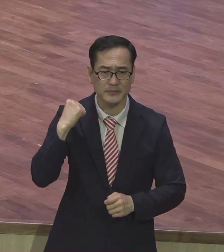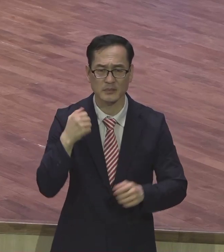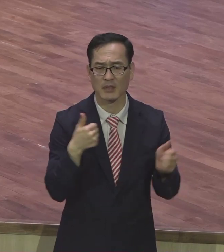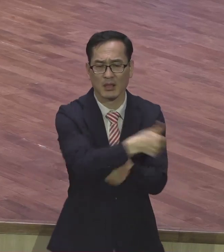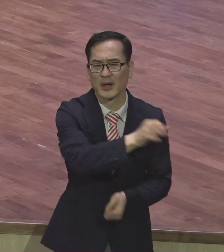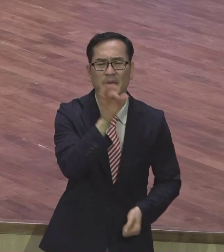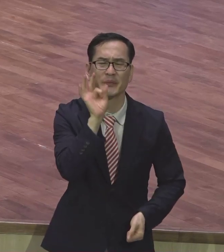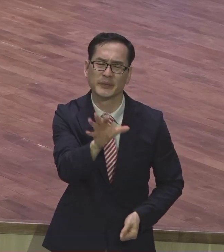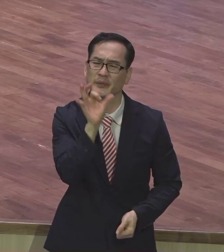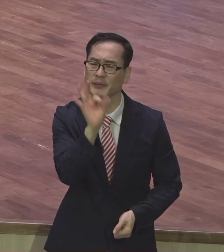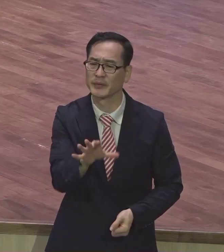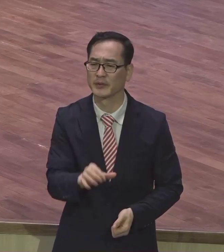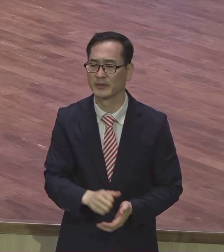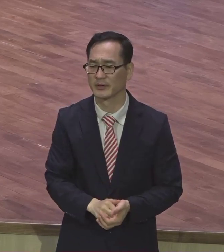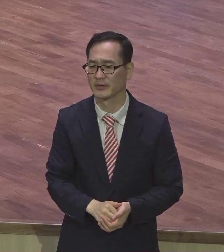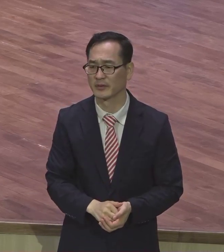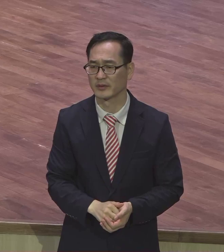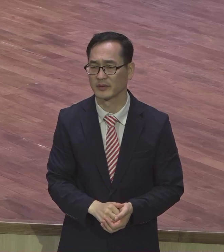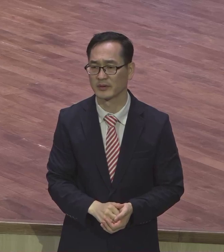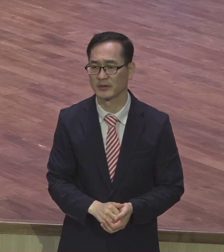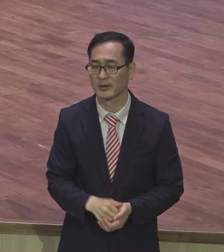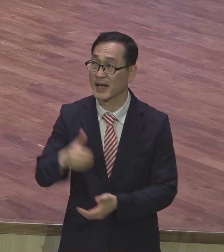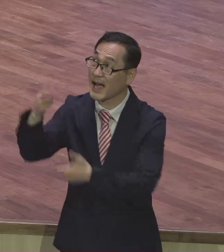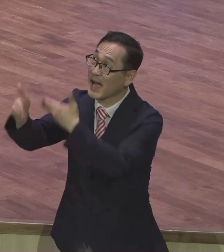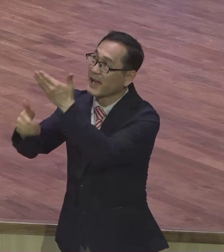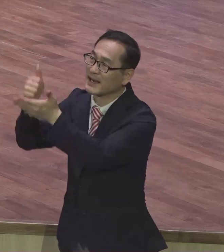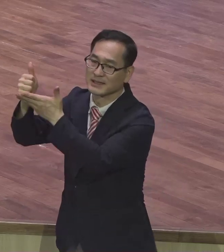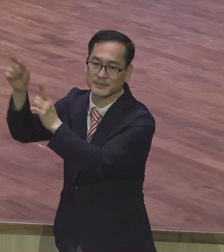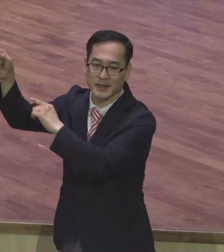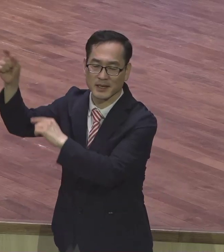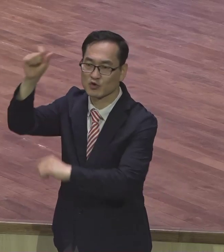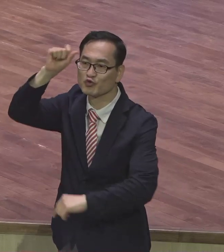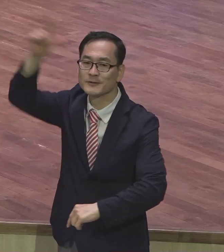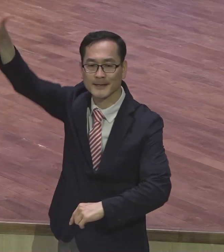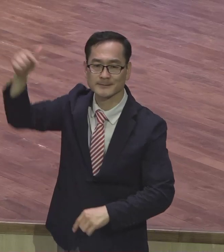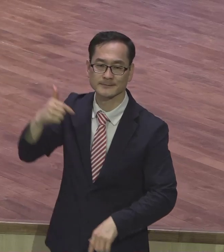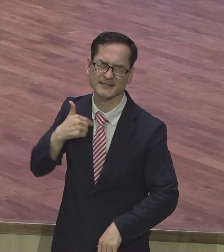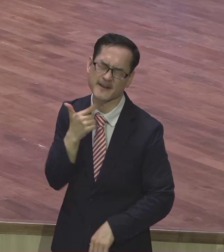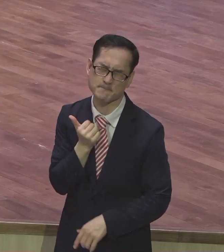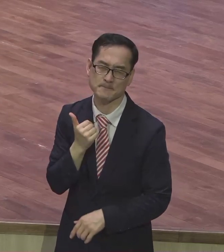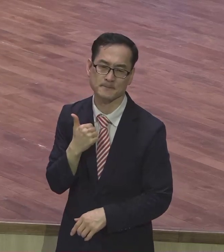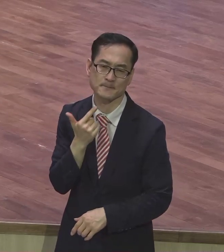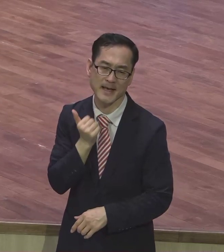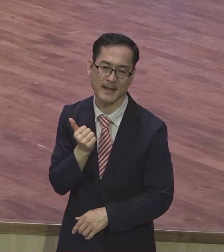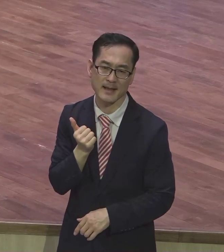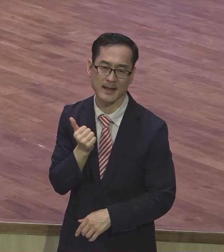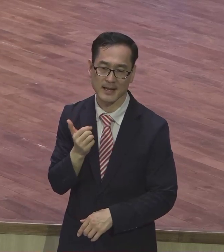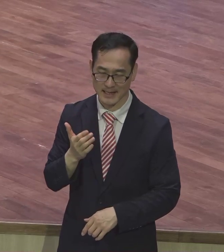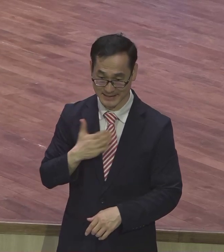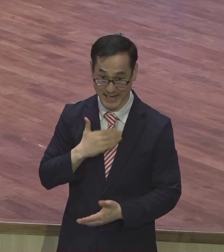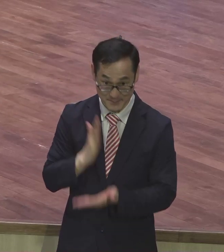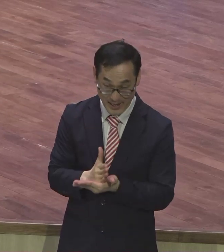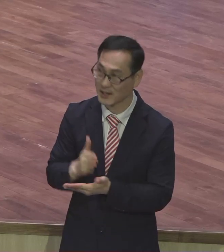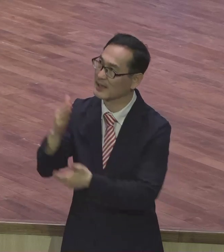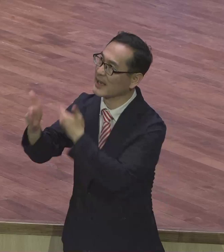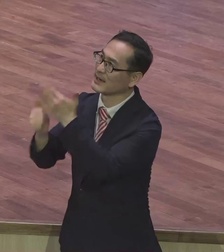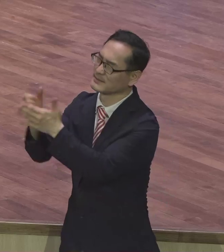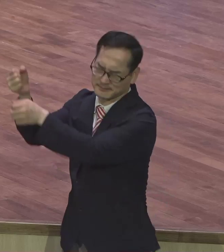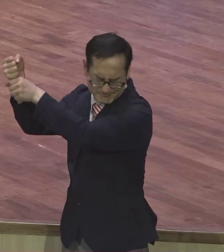주제에 하나님의 스케일을 체험한 거예요 나를 넘어선 거예요 은약을 잡은 겁니다